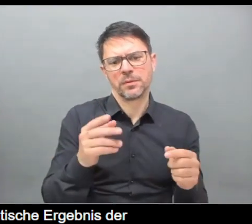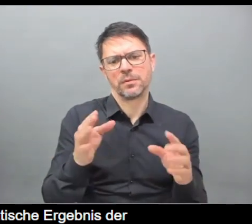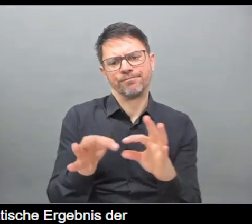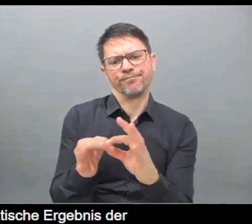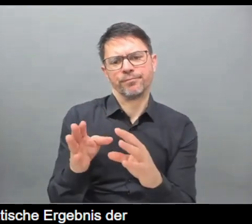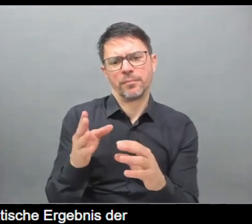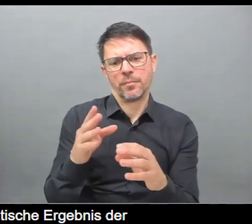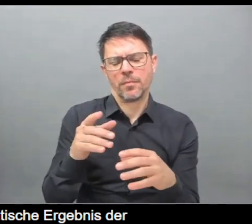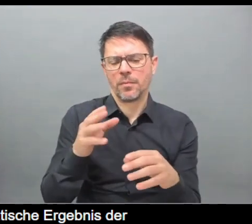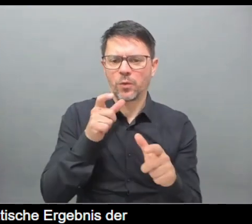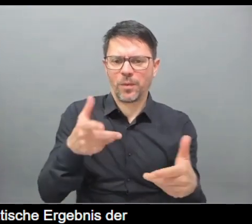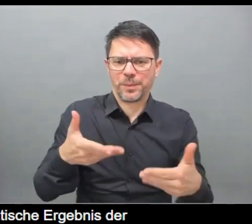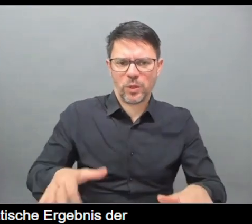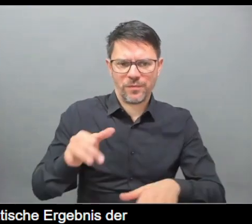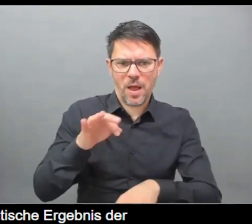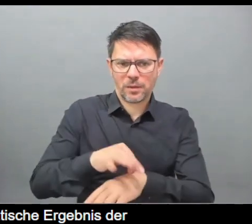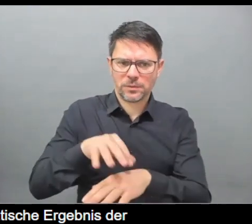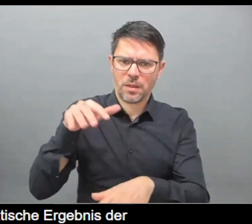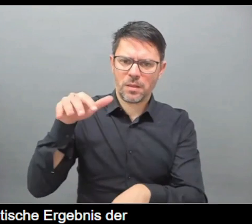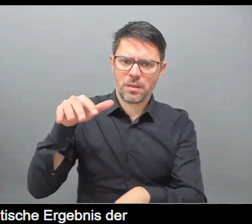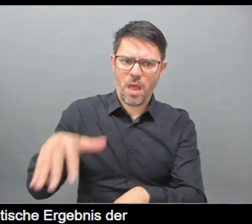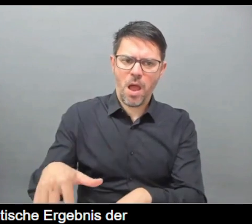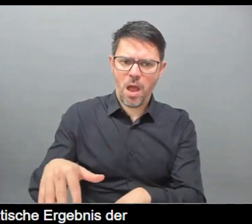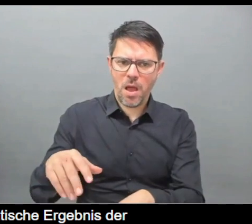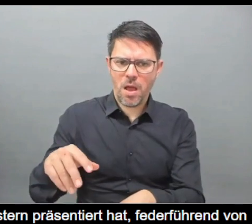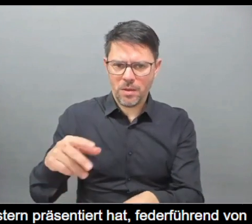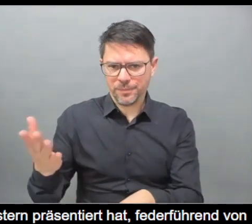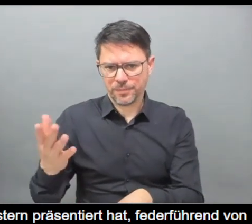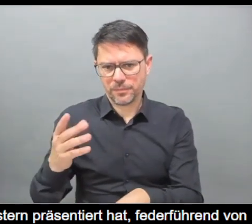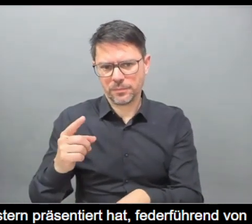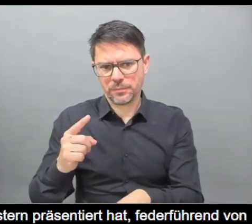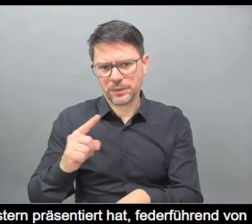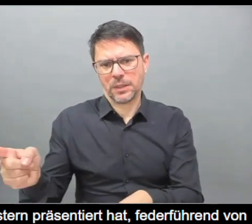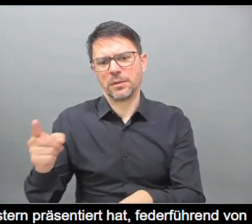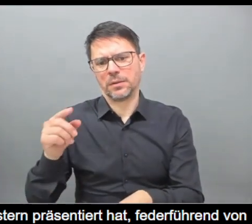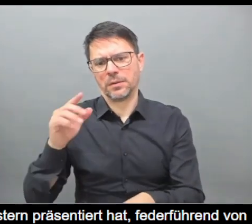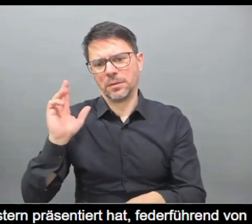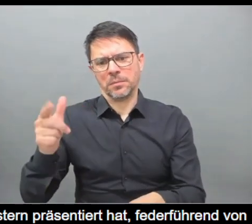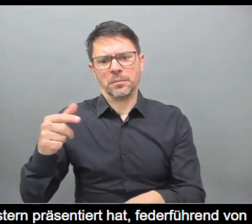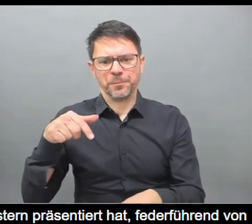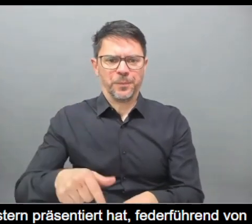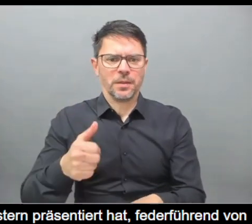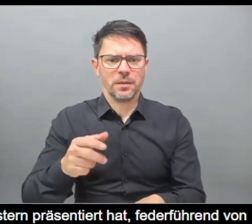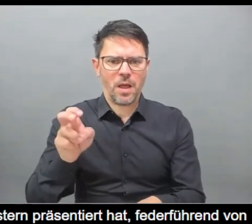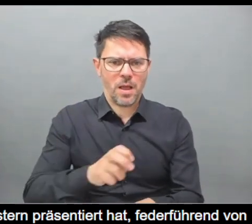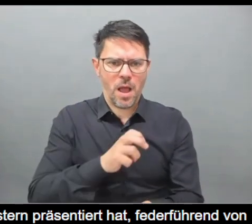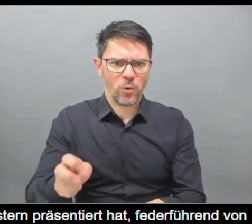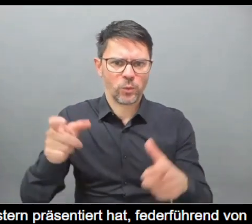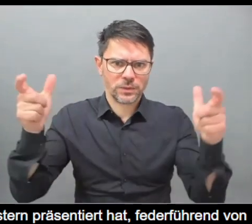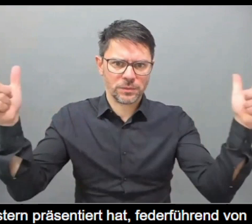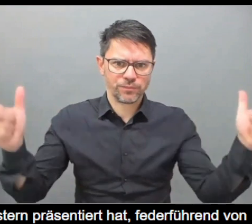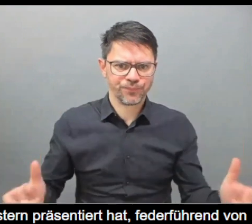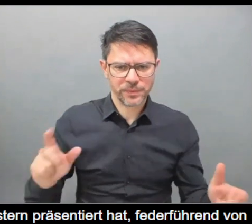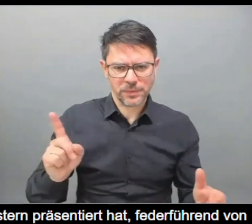sinnvoll ist in dem einen oder anderen Fall. Aber jetzt nahezu die Hälfte der Bayerischen Krankenhäuser auf dieses